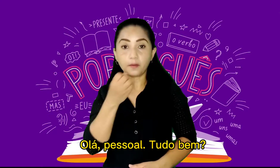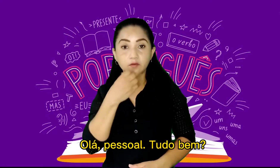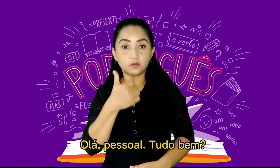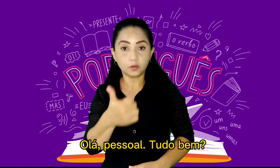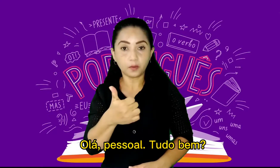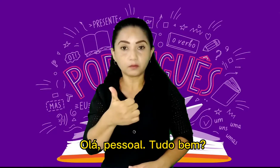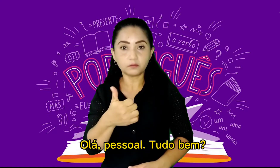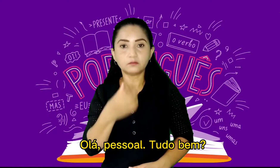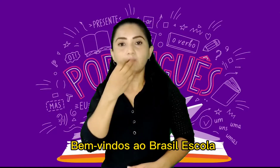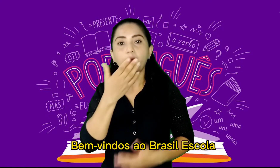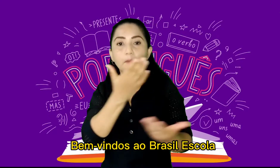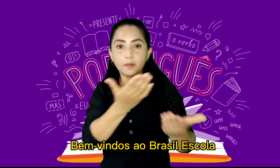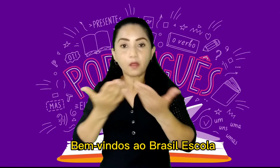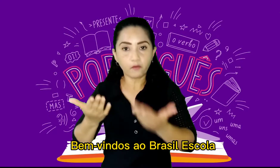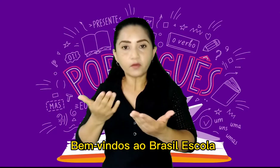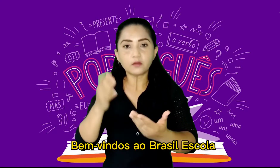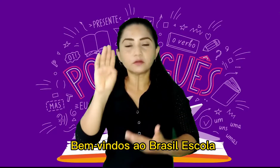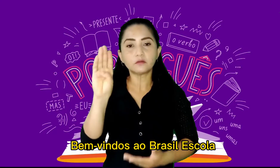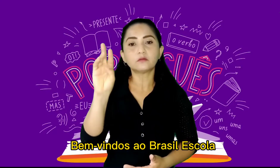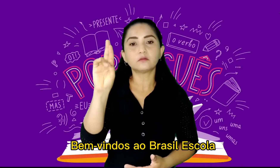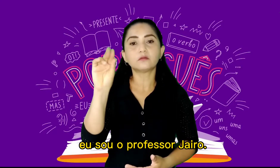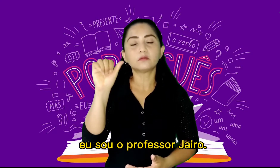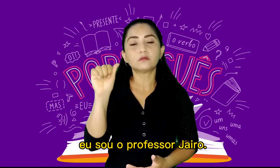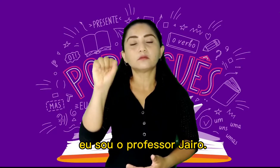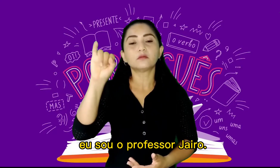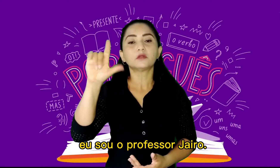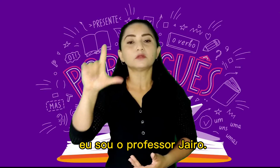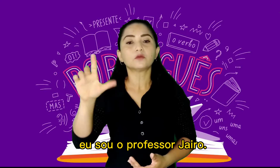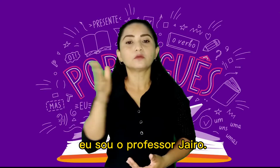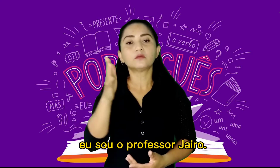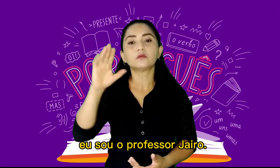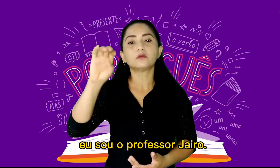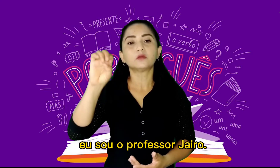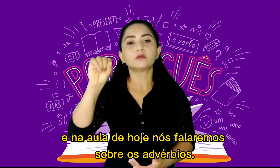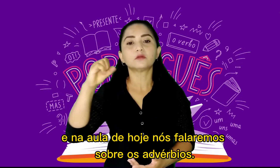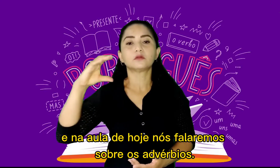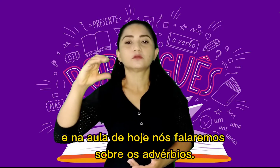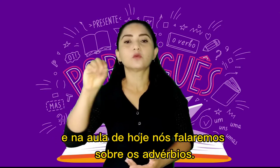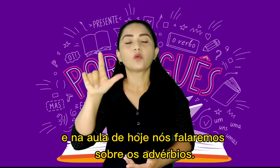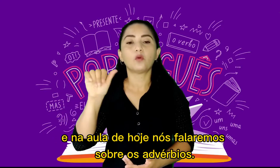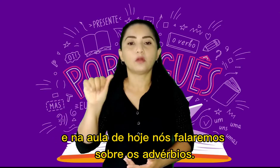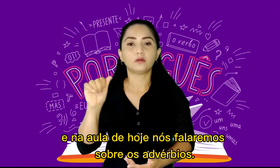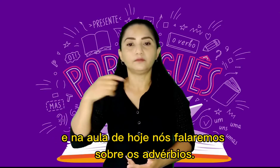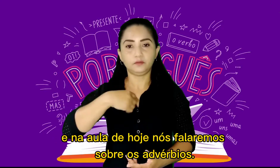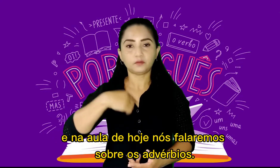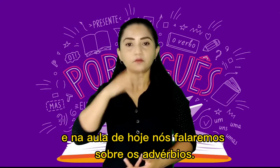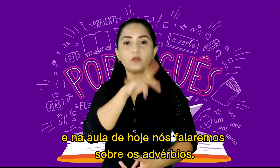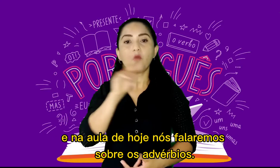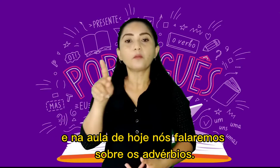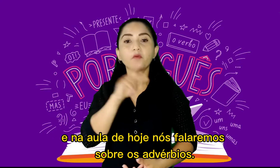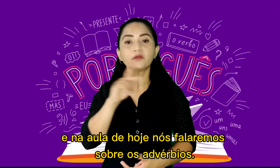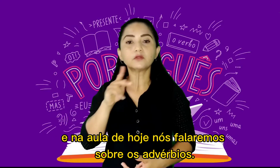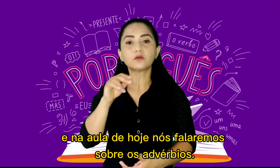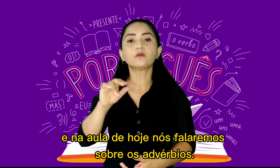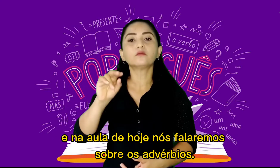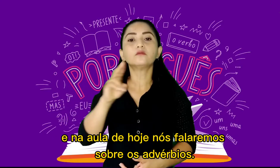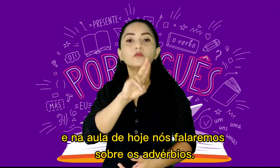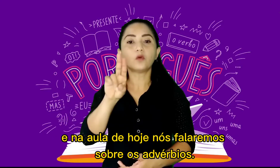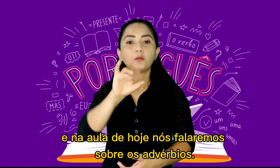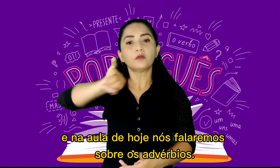Olá pessoal, tudo bem? Bem-vindos ao Brasil Escola. Eu sou o professor Jairo e na aula de hoje nós falaremos sobre